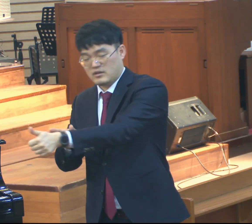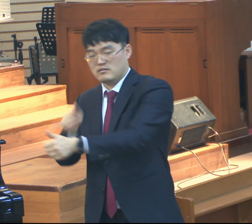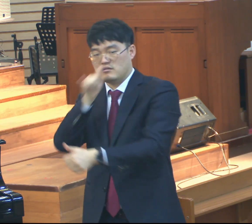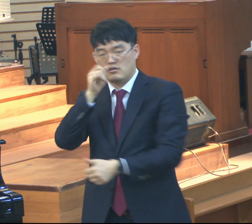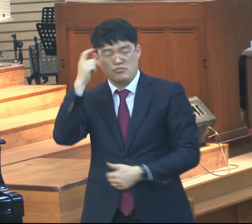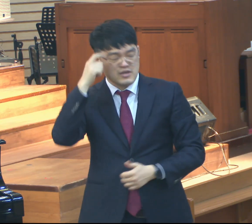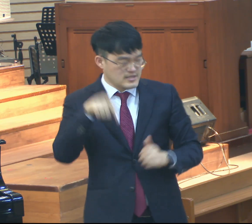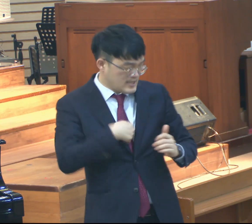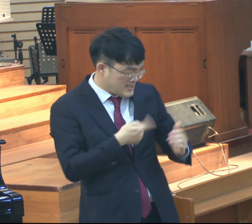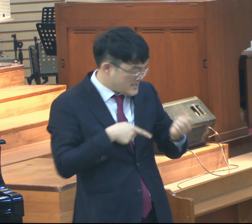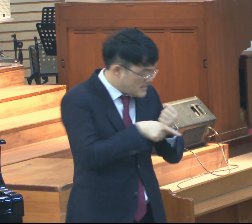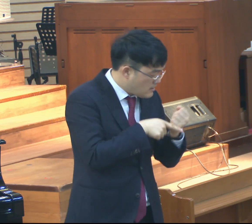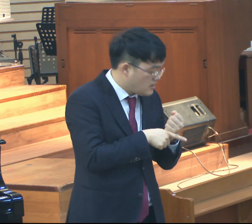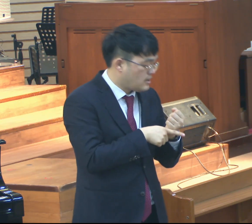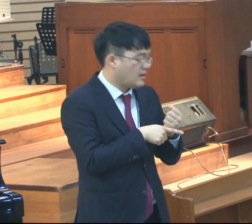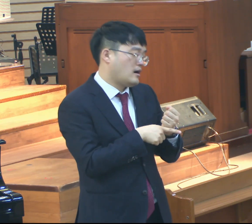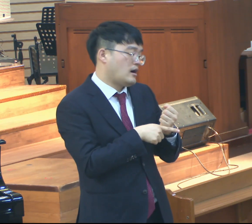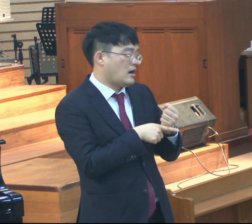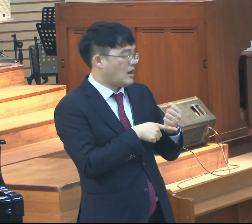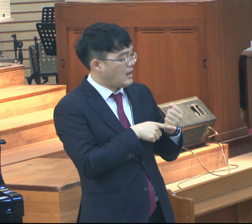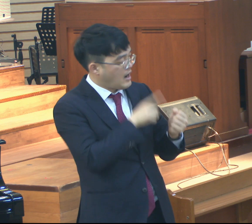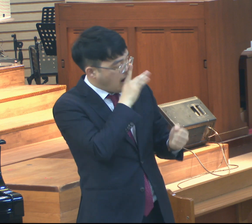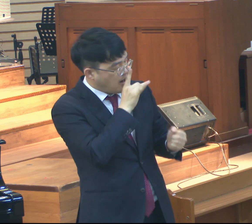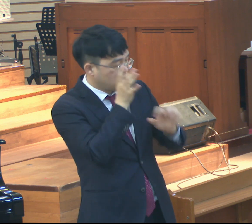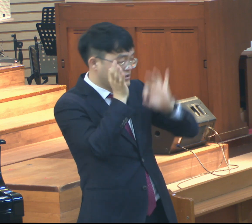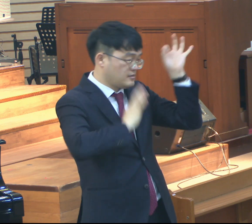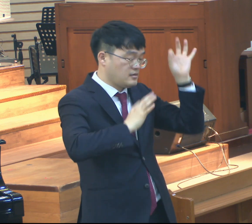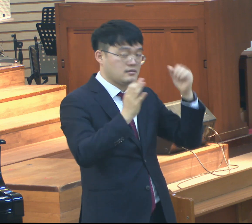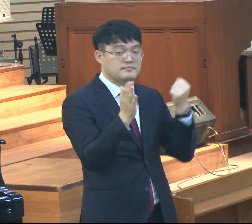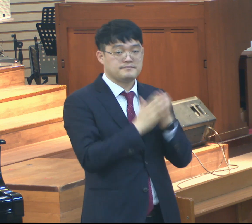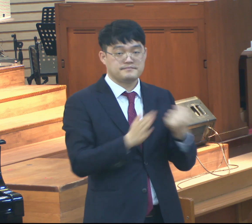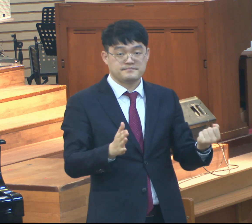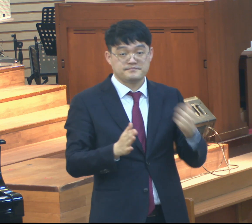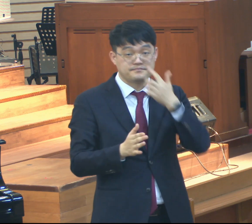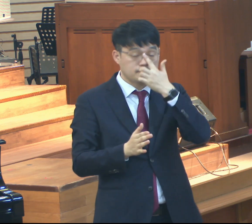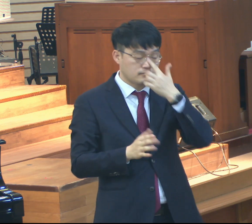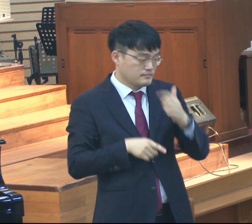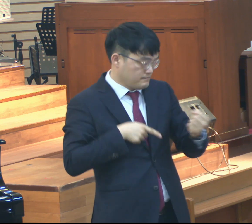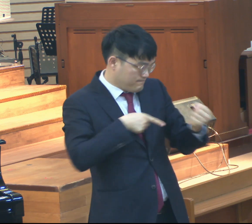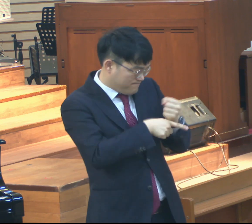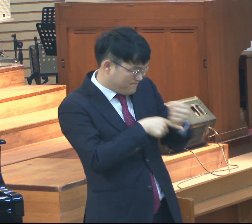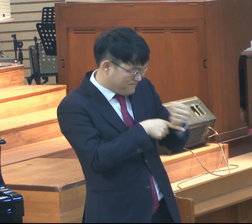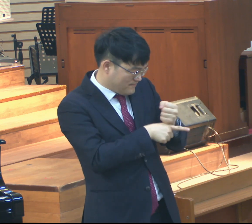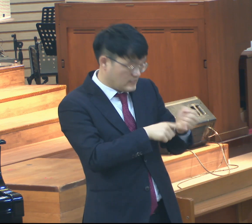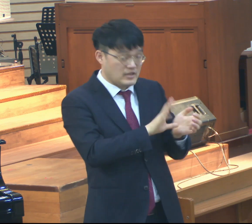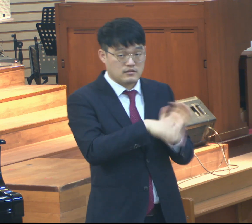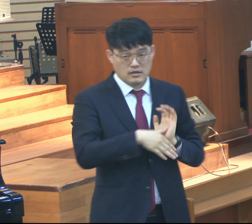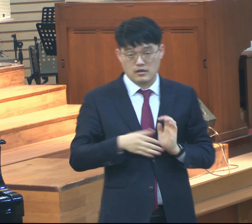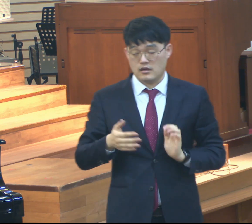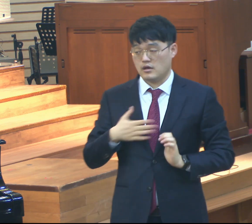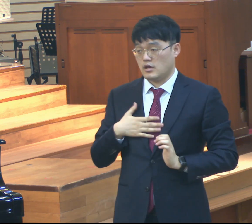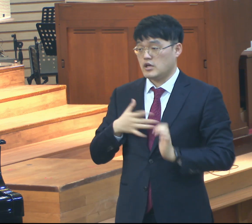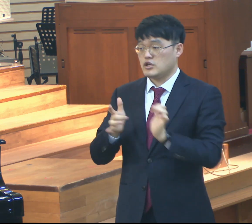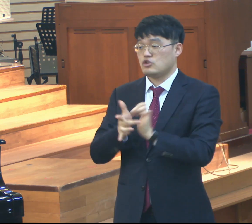실패했던 것이죠. 신문하던 안나스 앞에서 예수님이 두 가지 실수를 하실 수 있었다고 생각합니다.